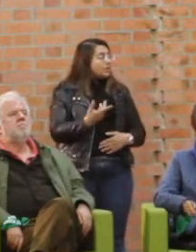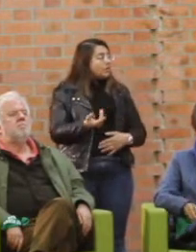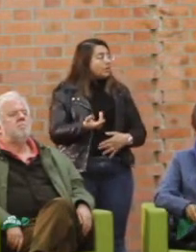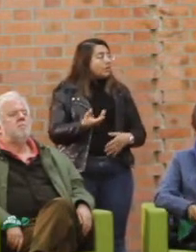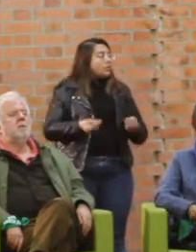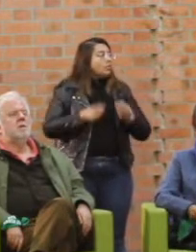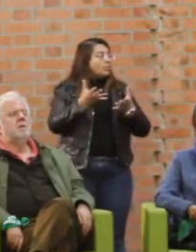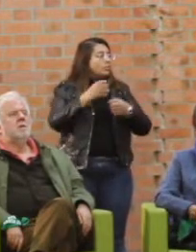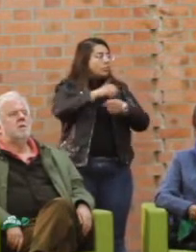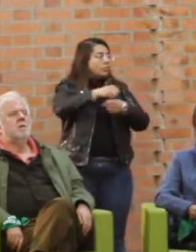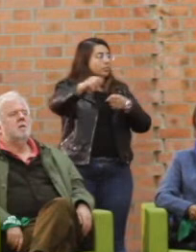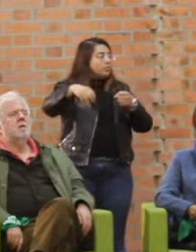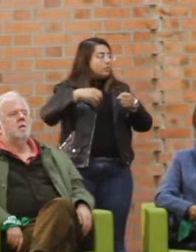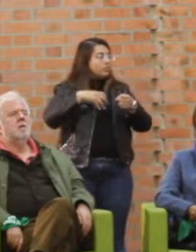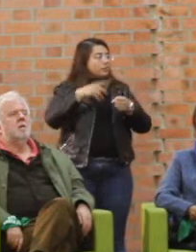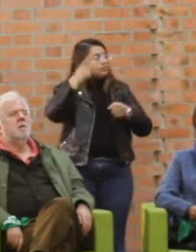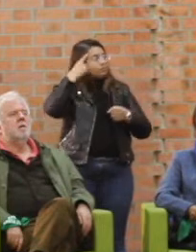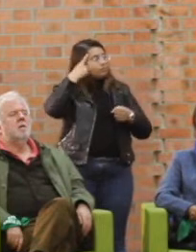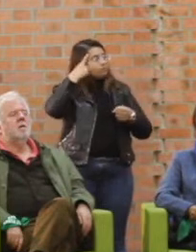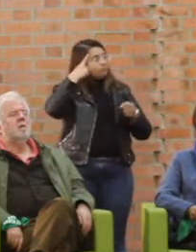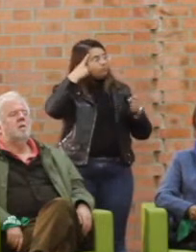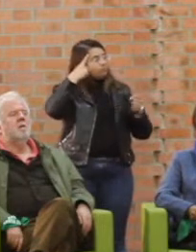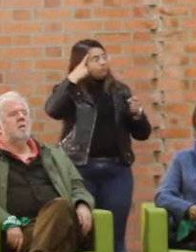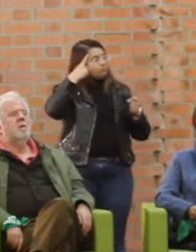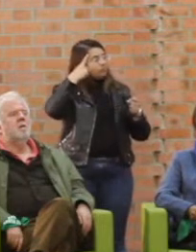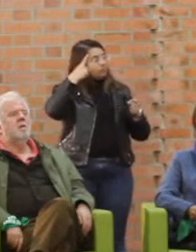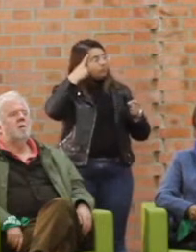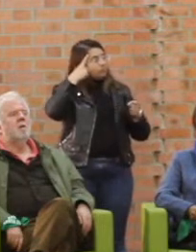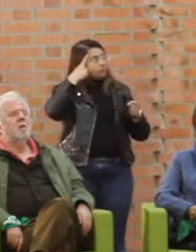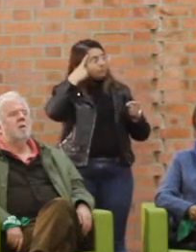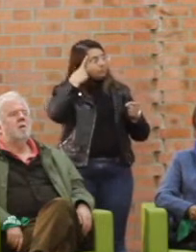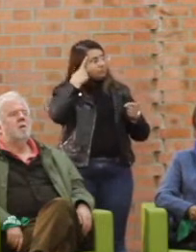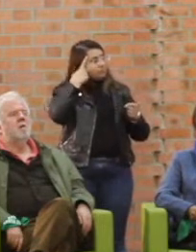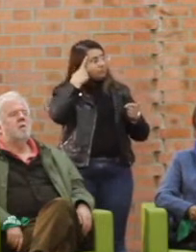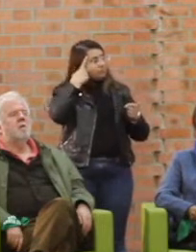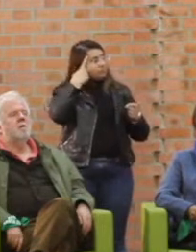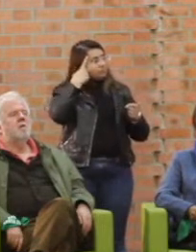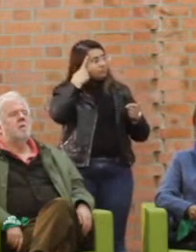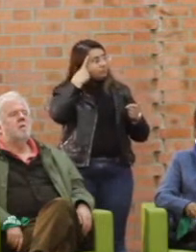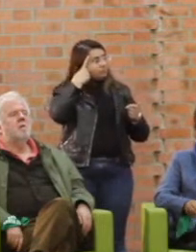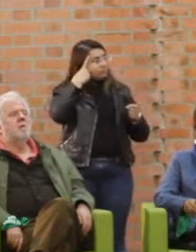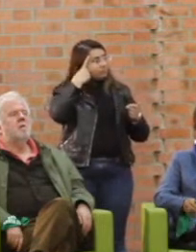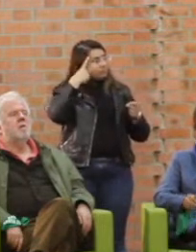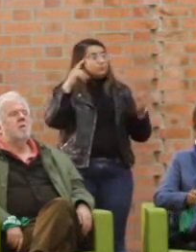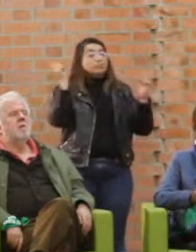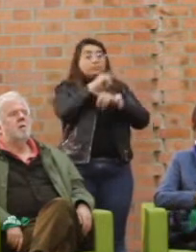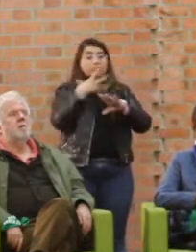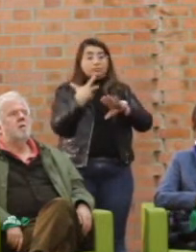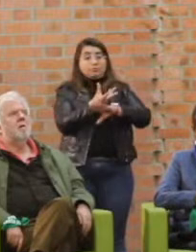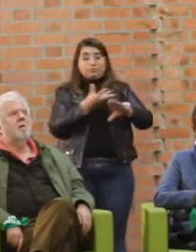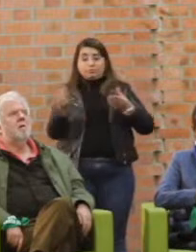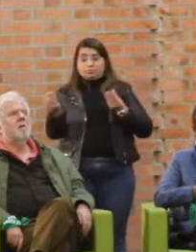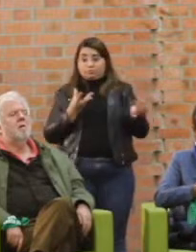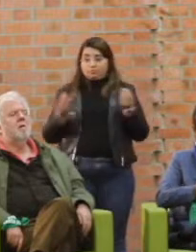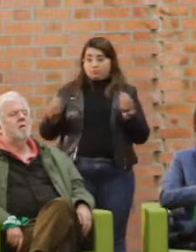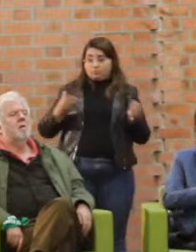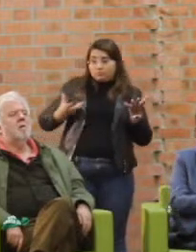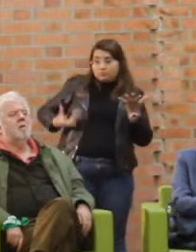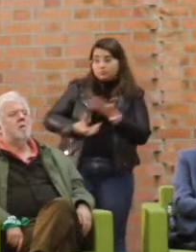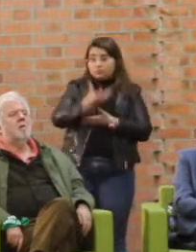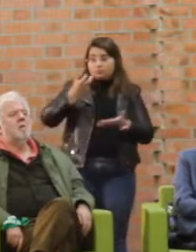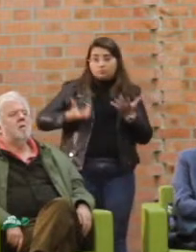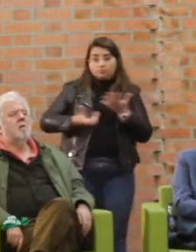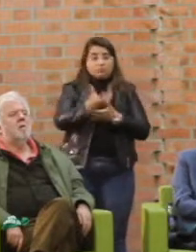como a colación una reflexión que que anda mucho en el cauca sobre todo en los espacios en los de asamblea de las mujeres indígenas